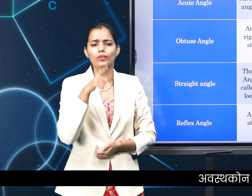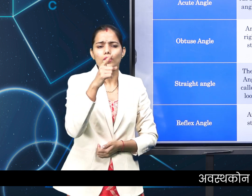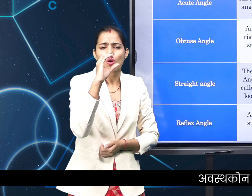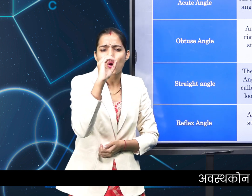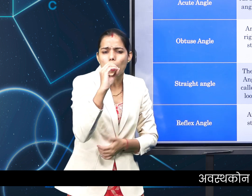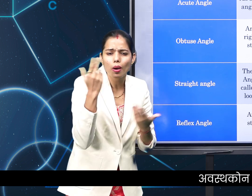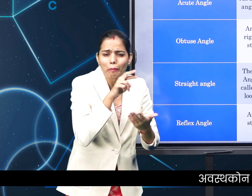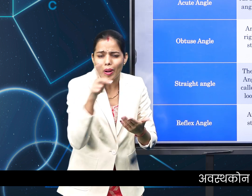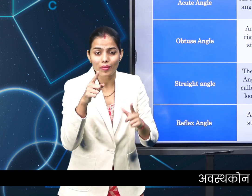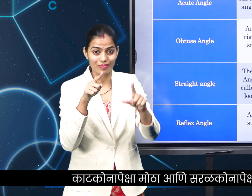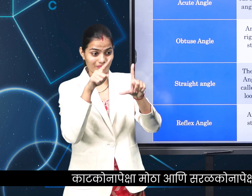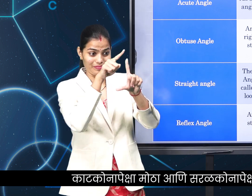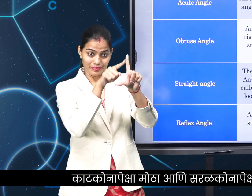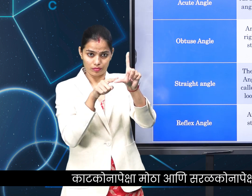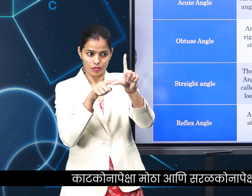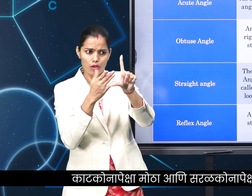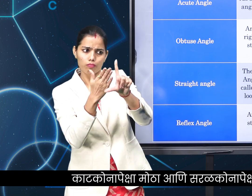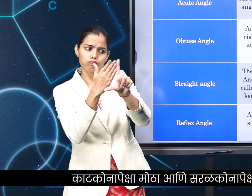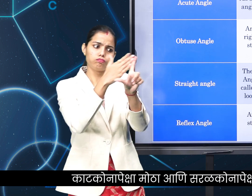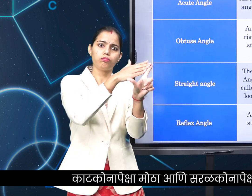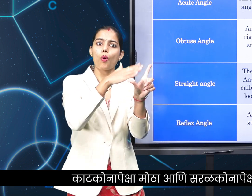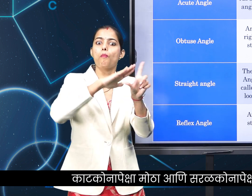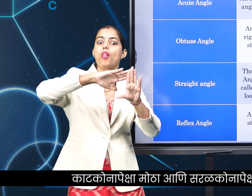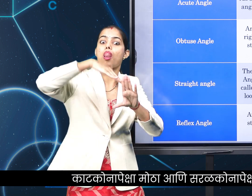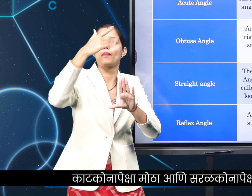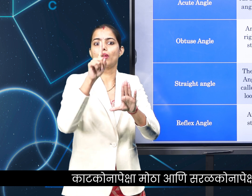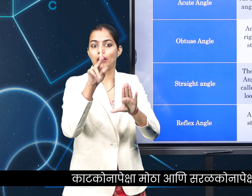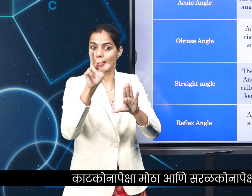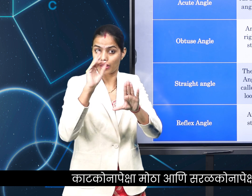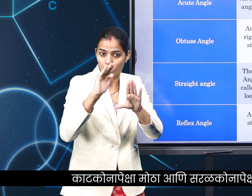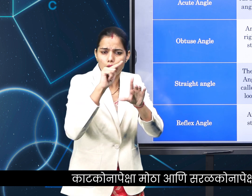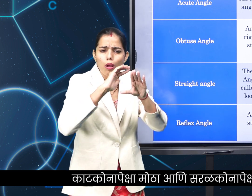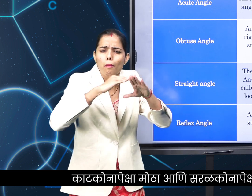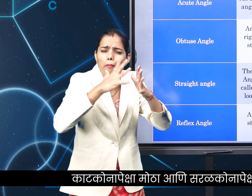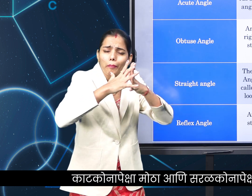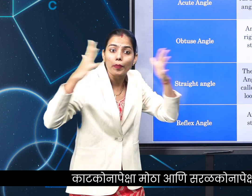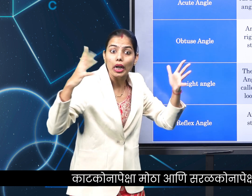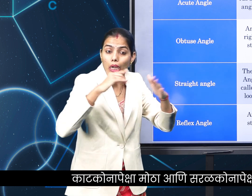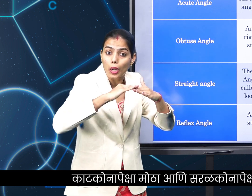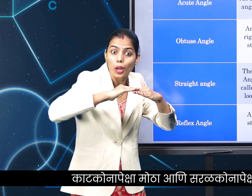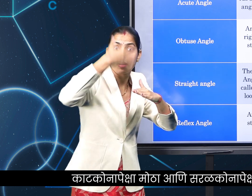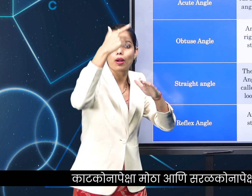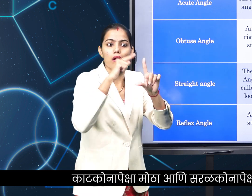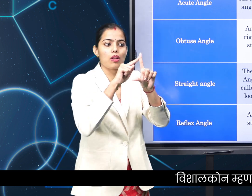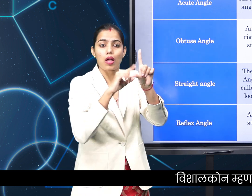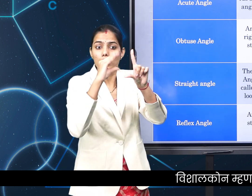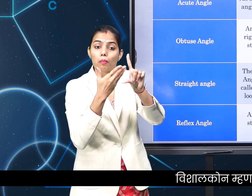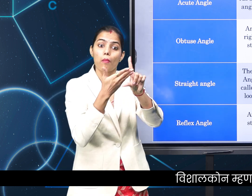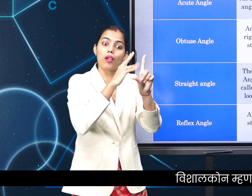अवस्थ कोन, काटकोनापेक्षा मोठा आणि सरळ कोनापेक्षा लहान असलेल्या कोनाला विशाल कोन